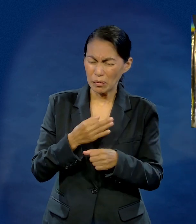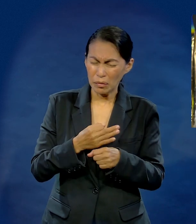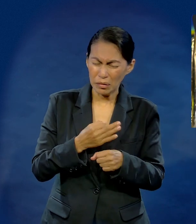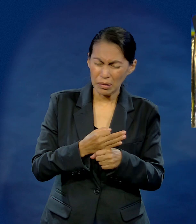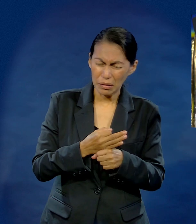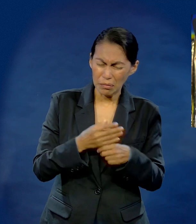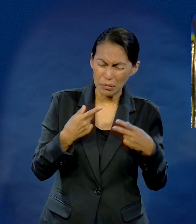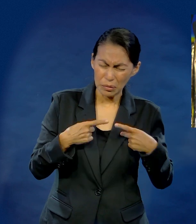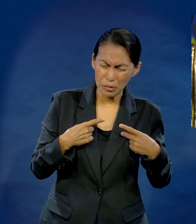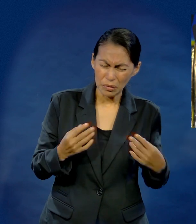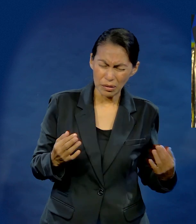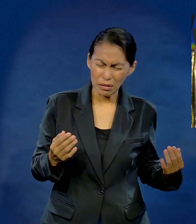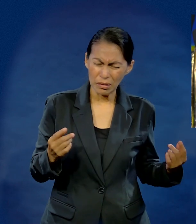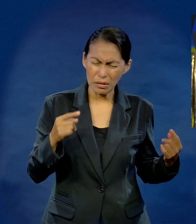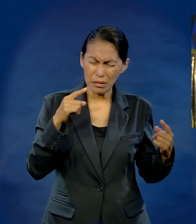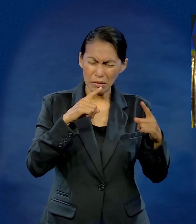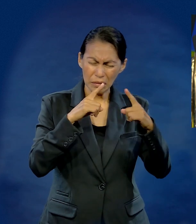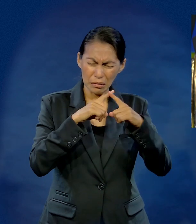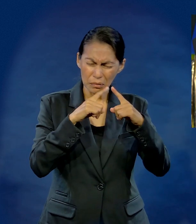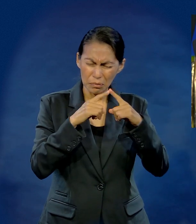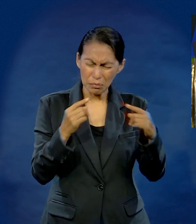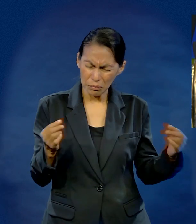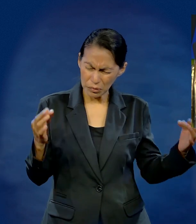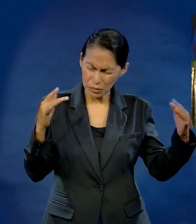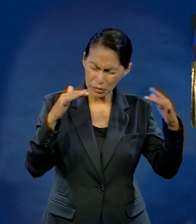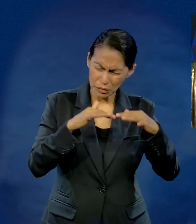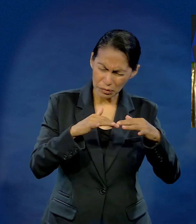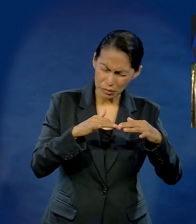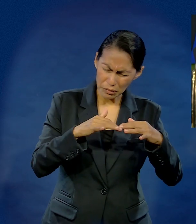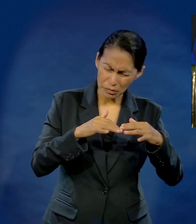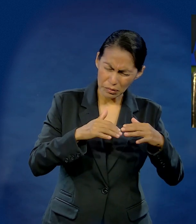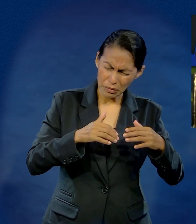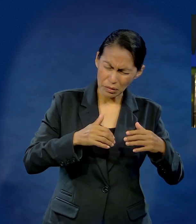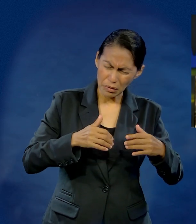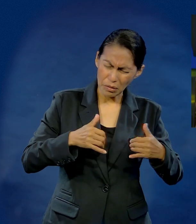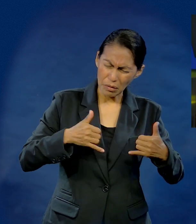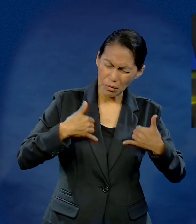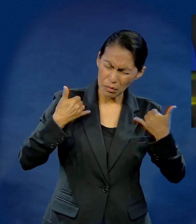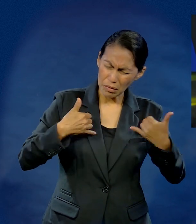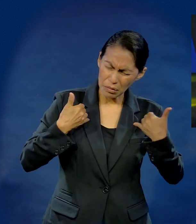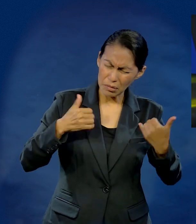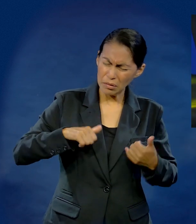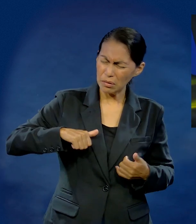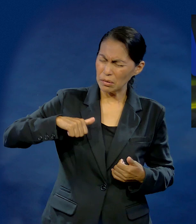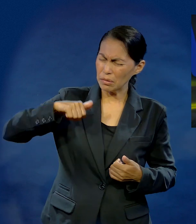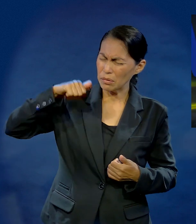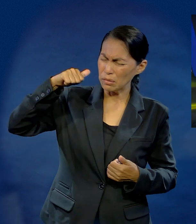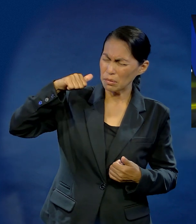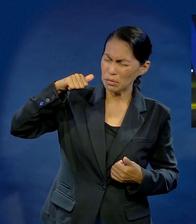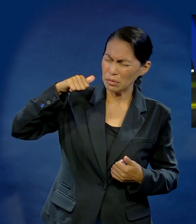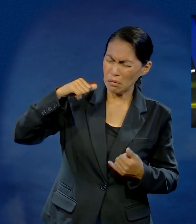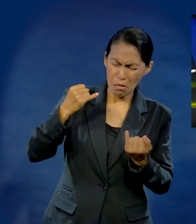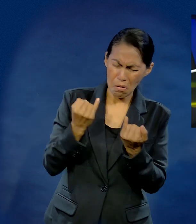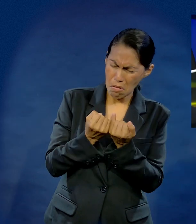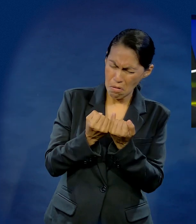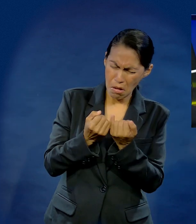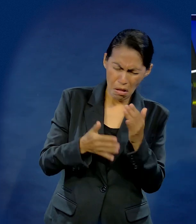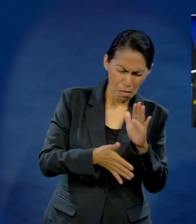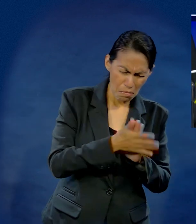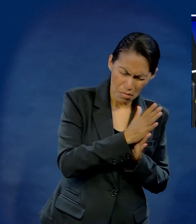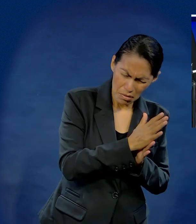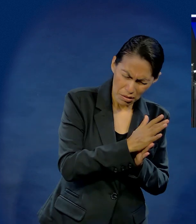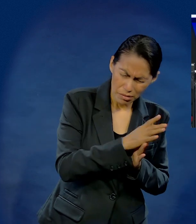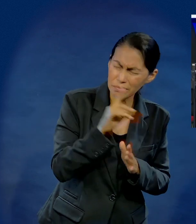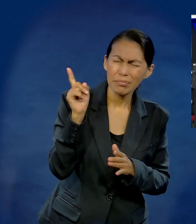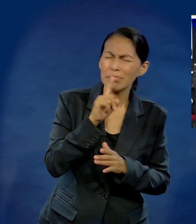que ninguna persona que esta mañana entró al templo, esta mañana entró al templo, ni adulto ni joven, ni adulto ni joven,